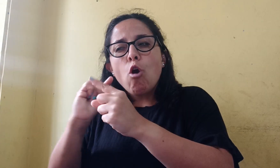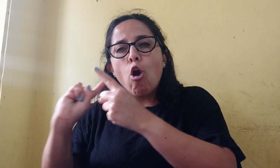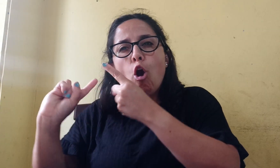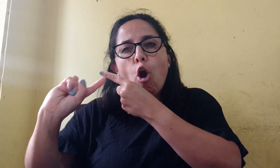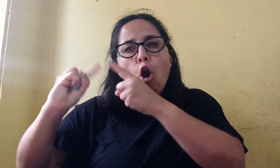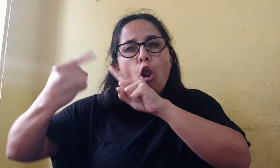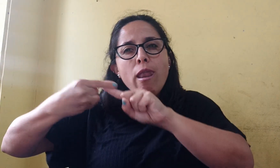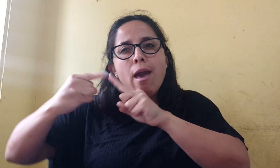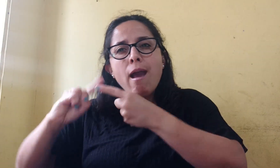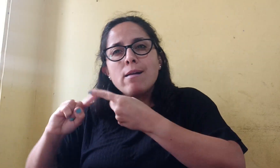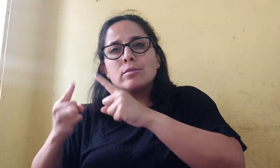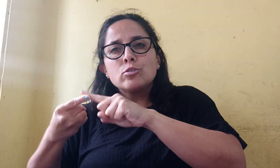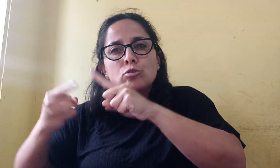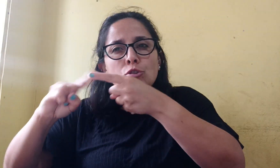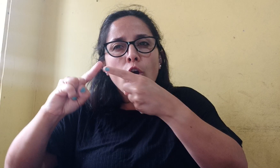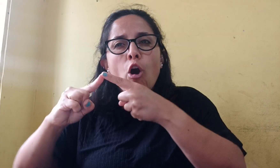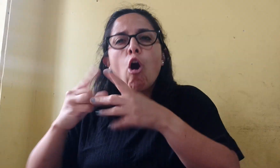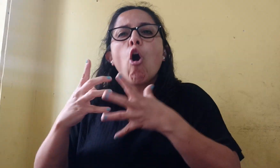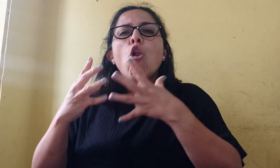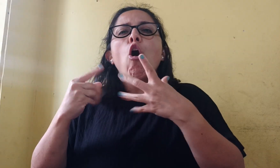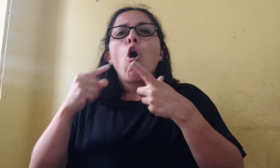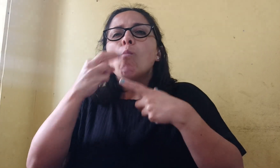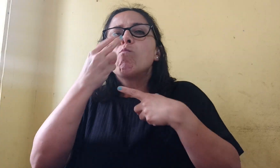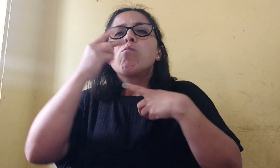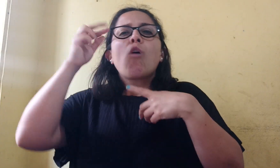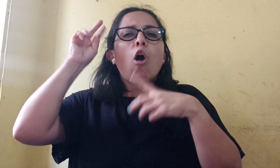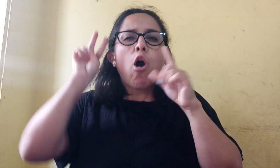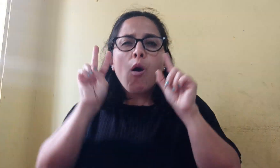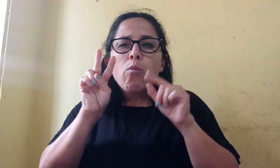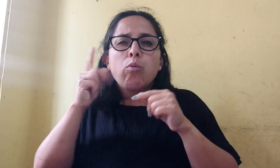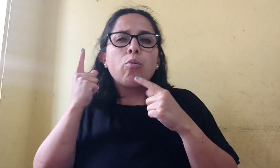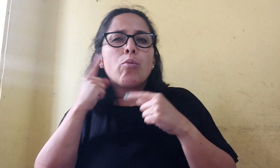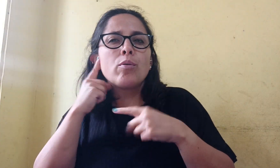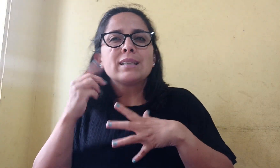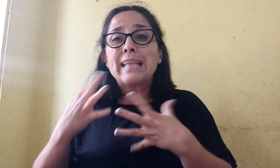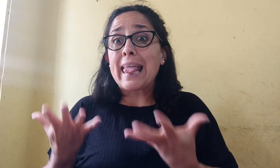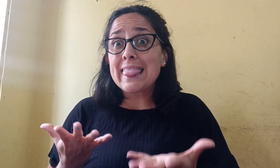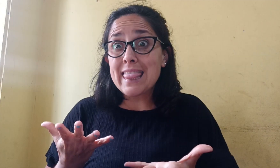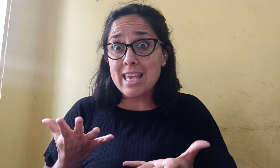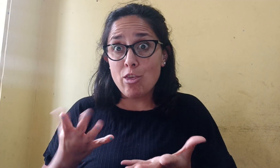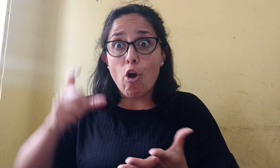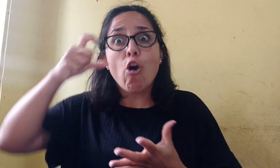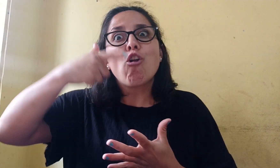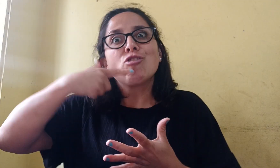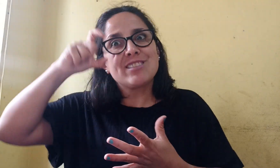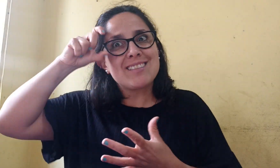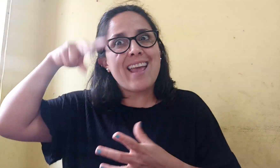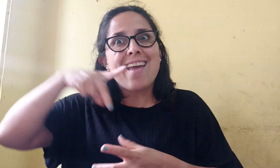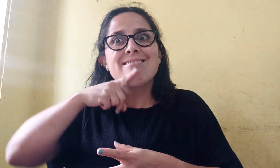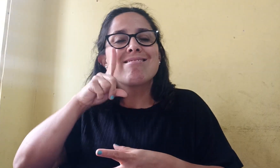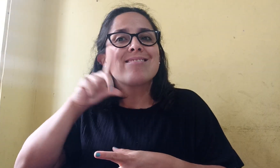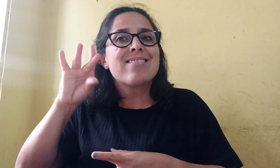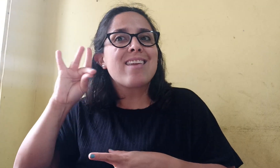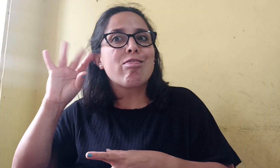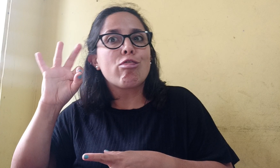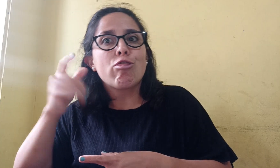los órganos de los sentidos. Por ejemplo, fíjense que hay como estos nervios como que van para el ojo,